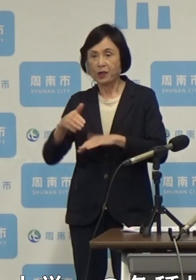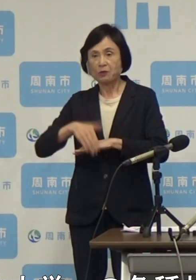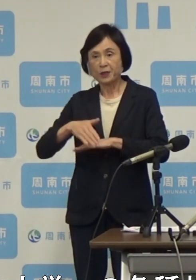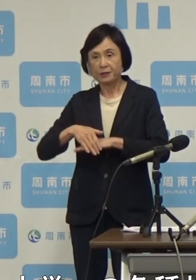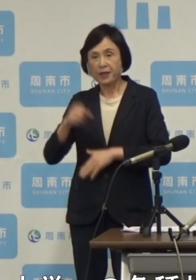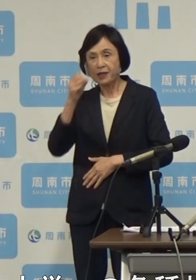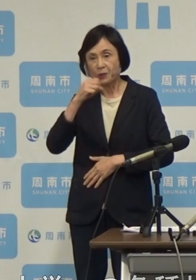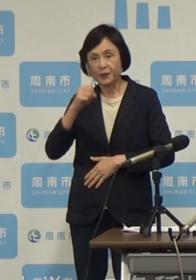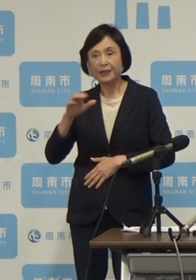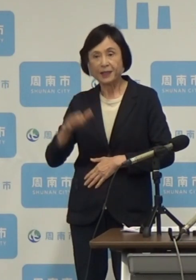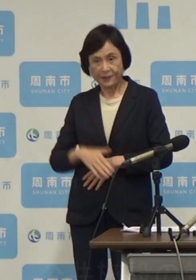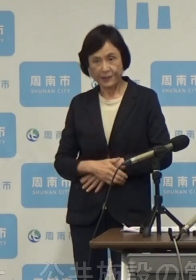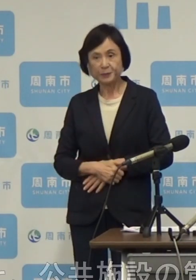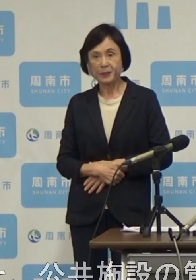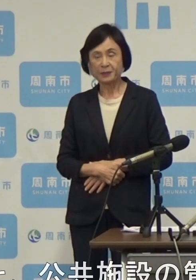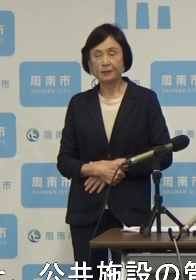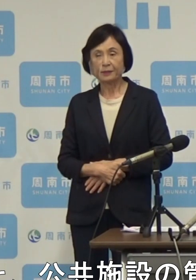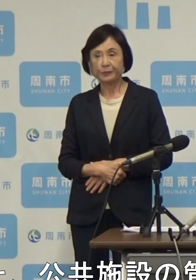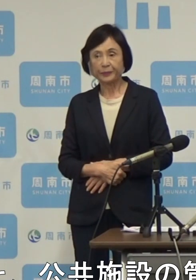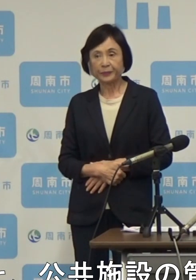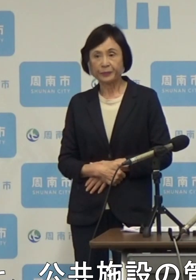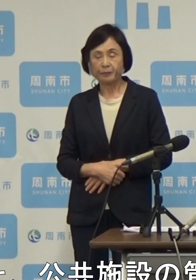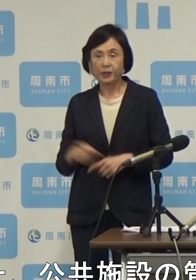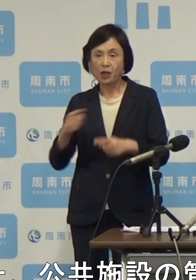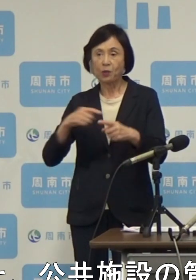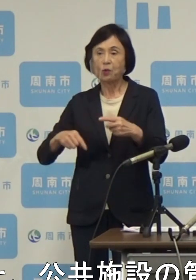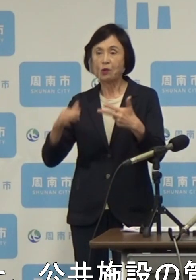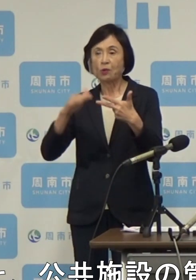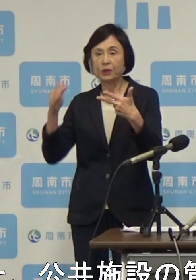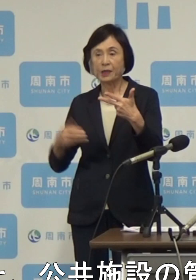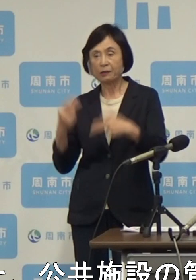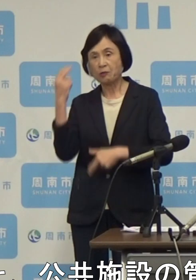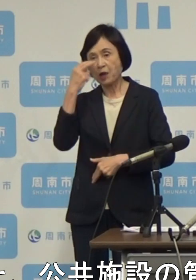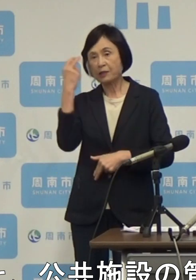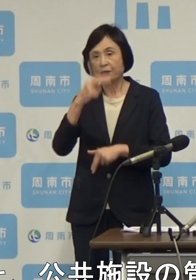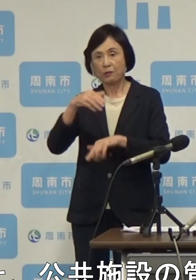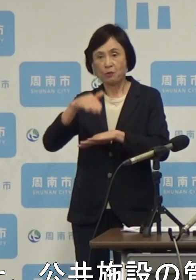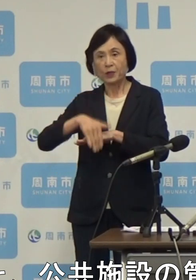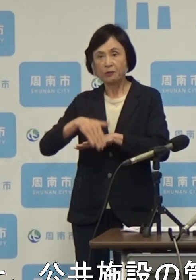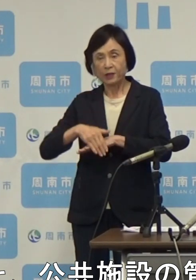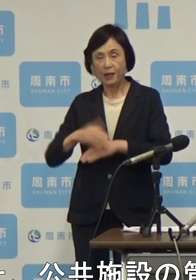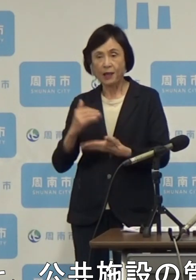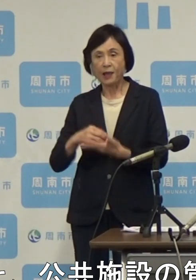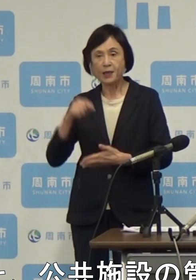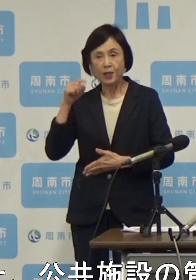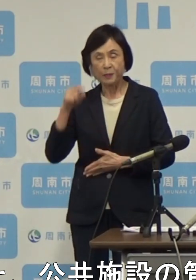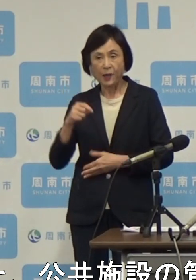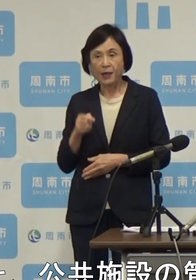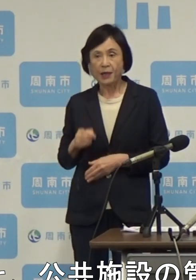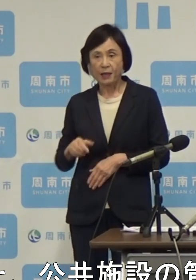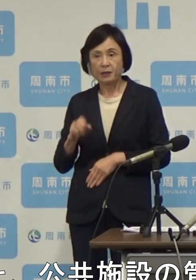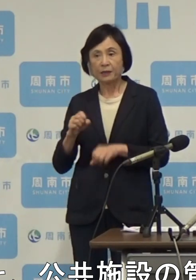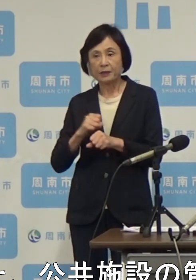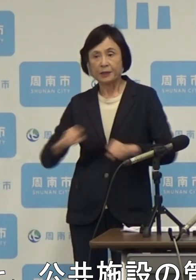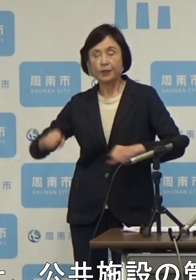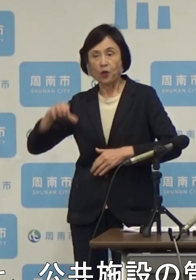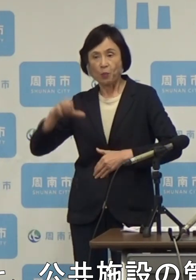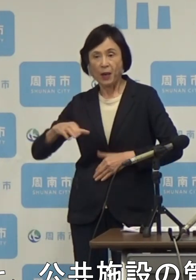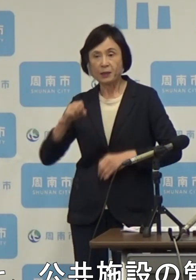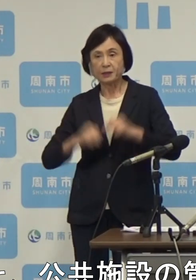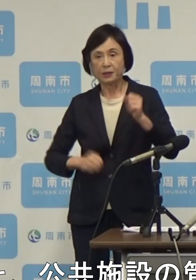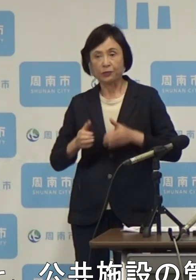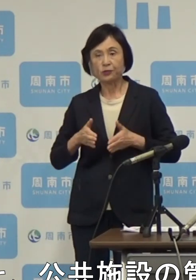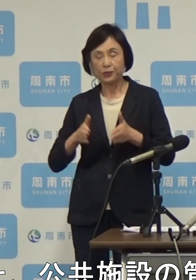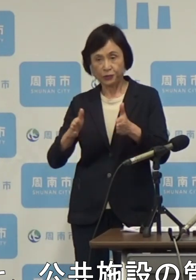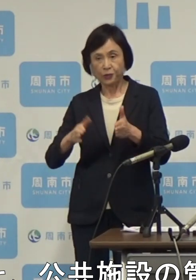を予定されています。また公共施設の管理窓口は、駅前広場や自由通路、代